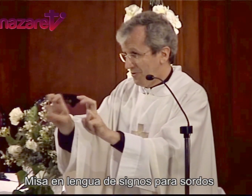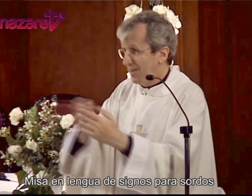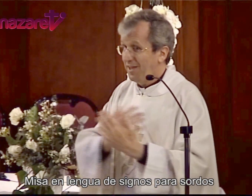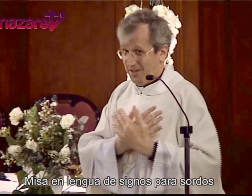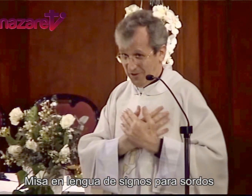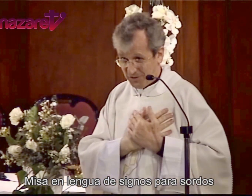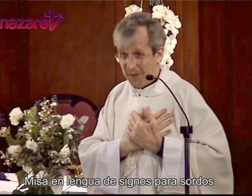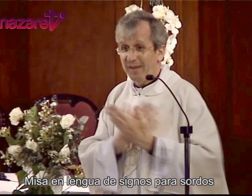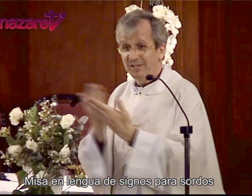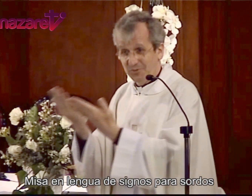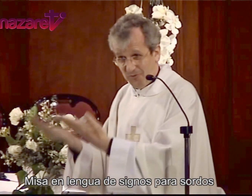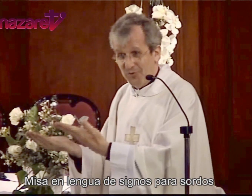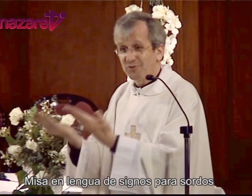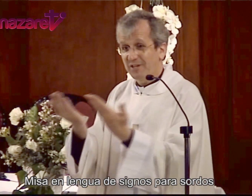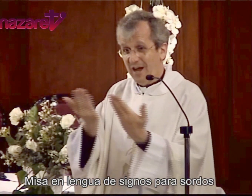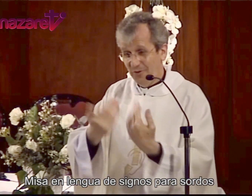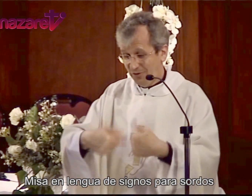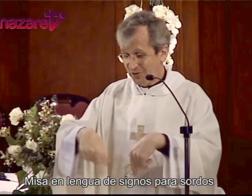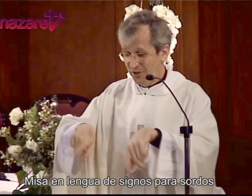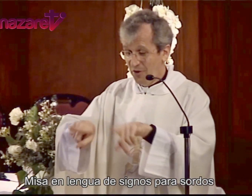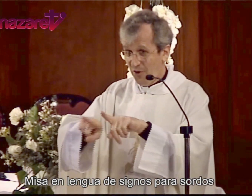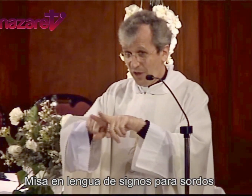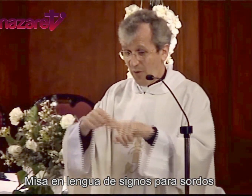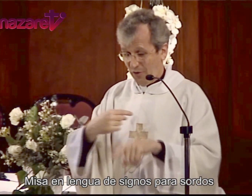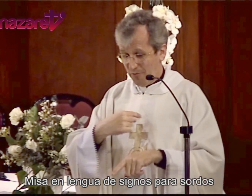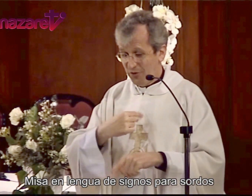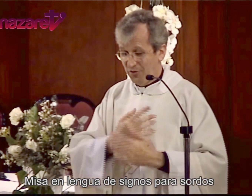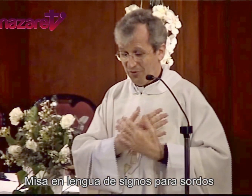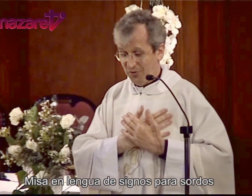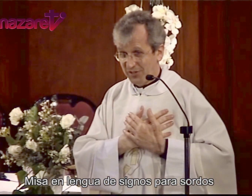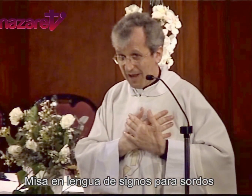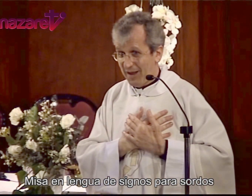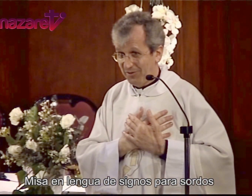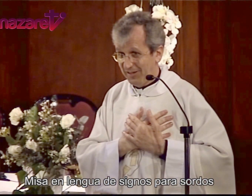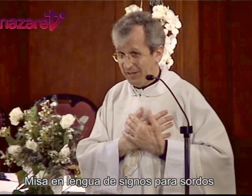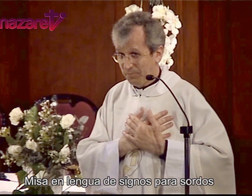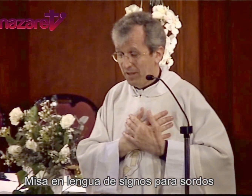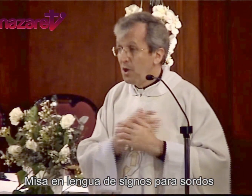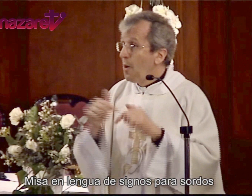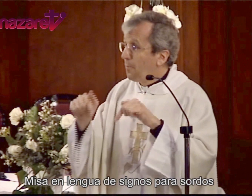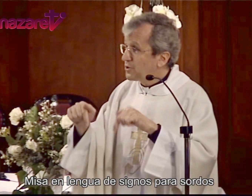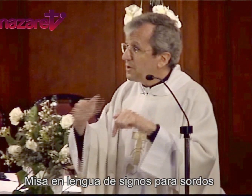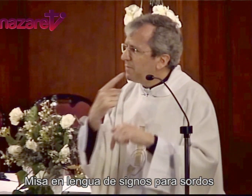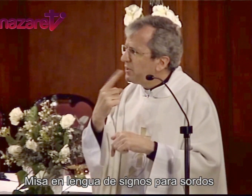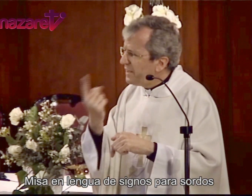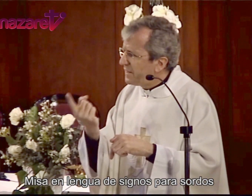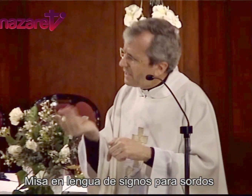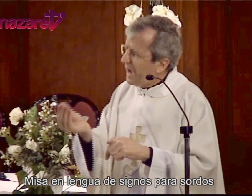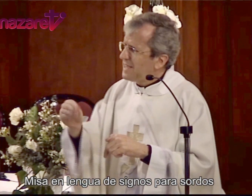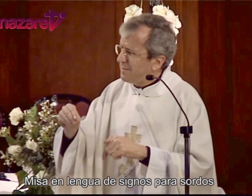Que os améis unos a otros Igual como yo Os he amado Pues hoy dice Añade